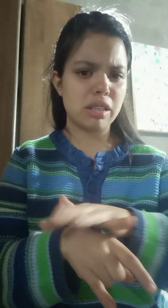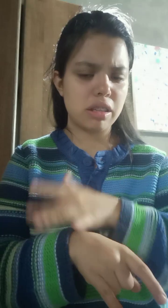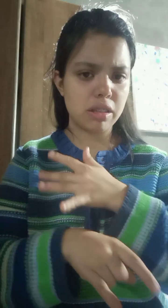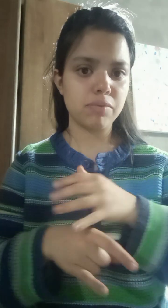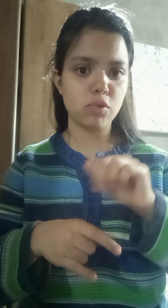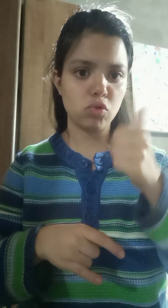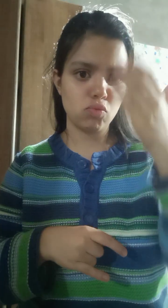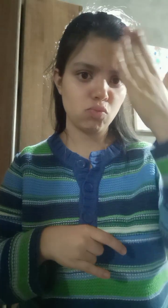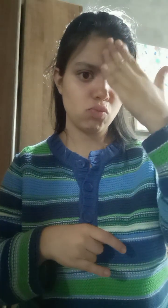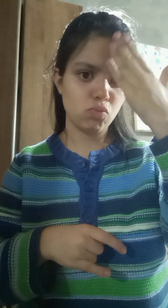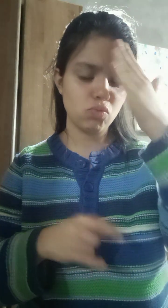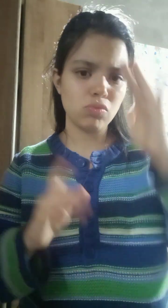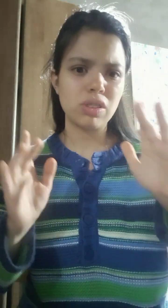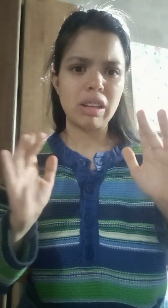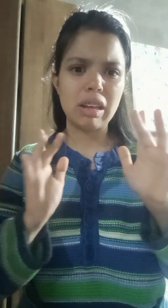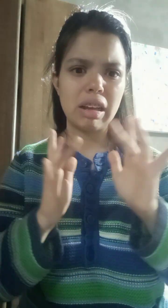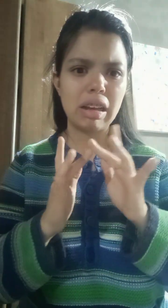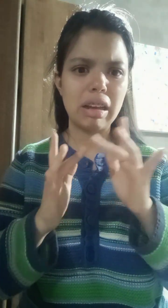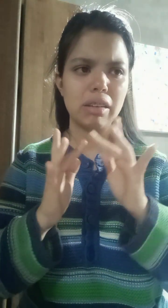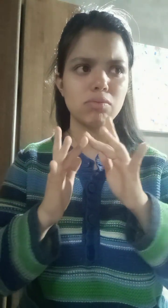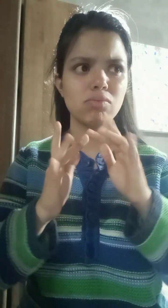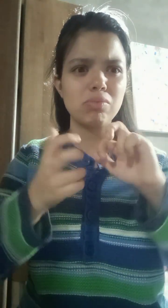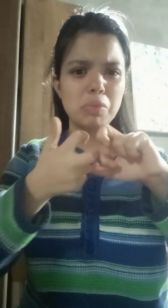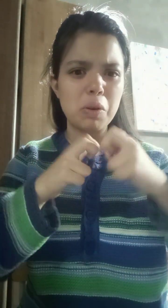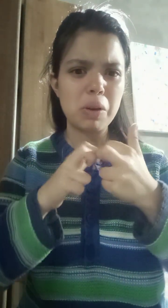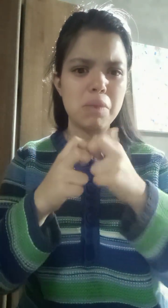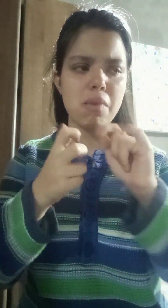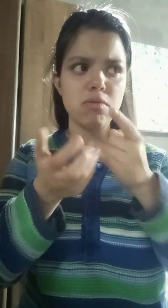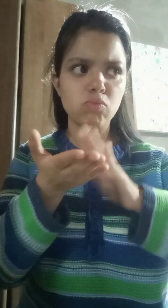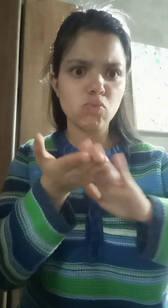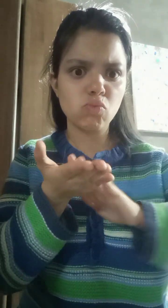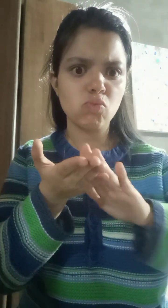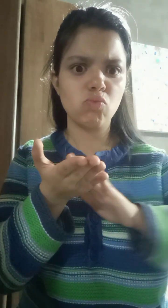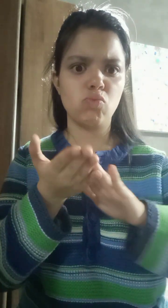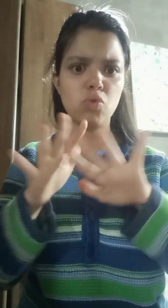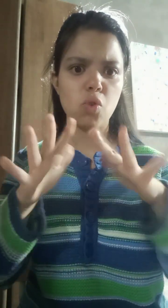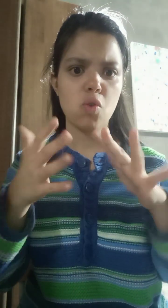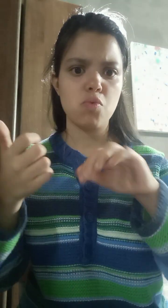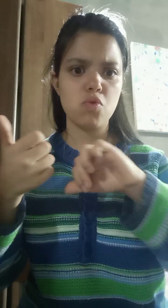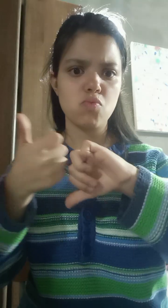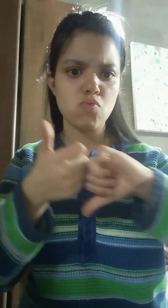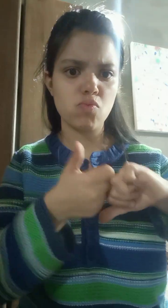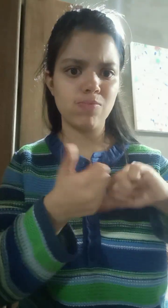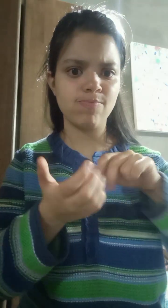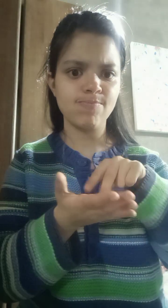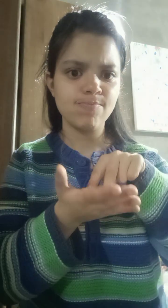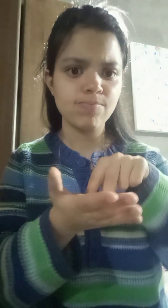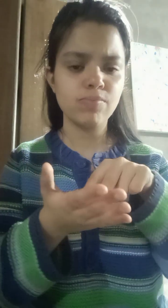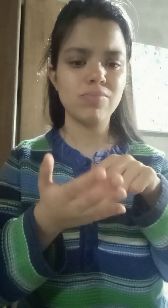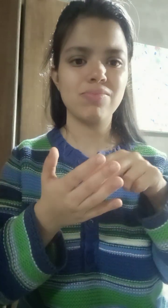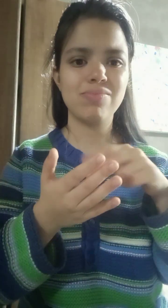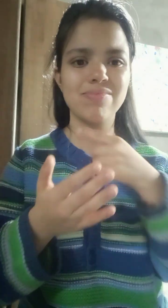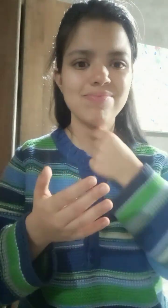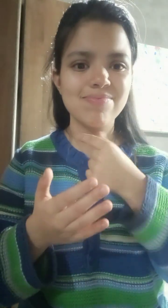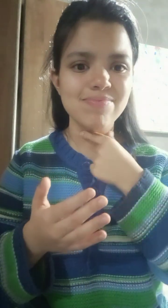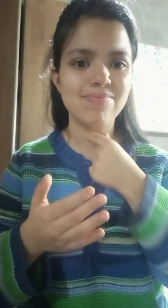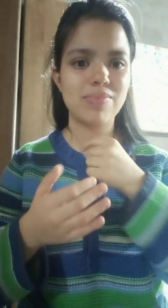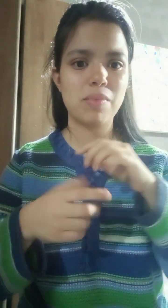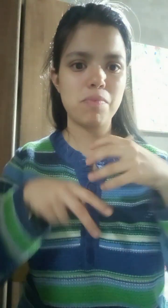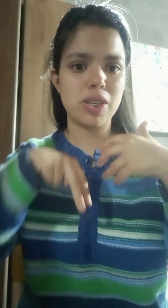la concentración, el pensamiento, el comportamiento, la personalidad y el humor. El área de Broca queda